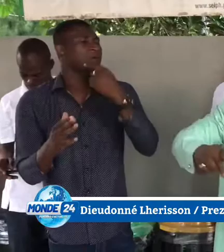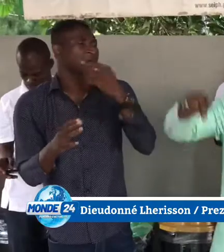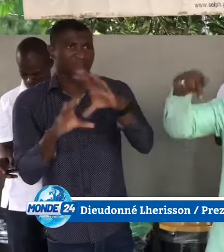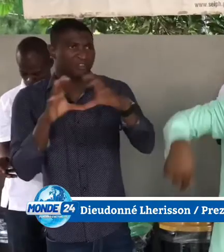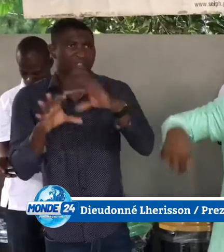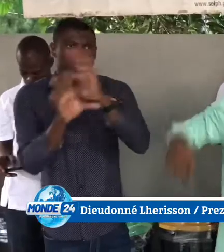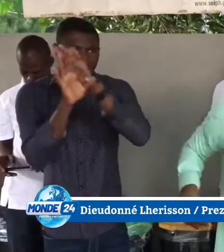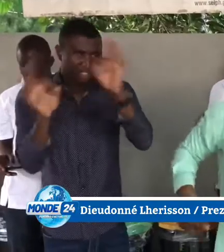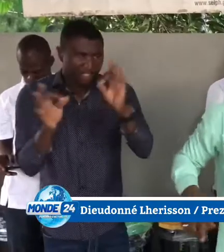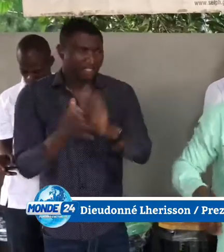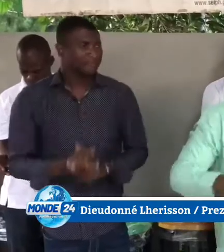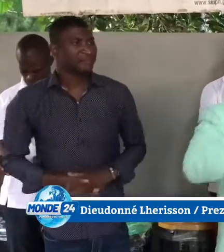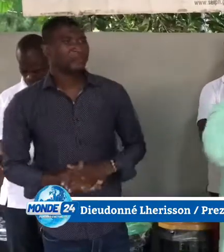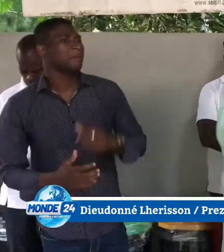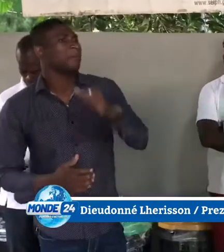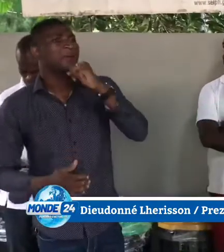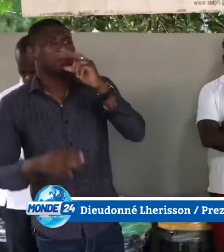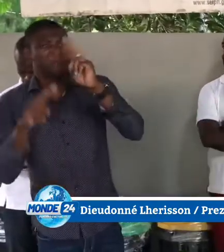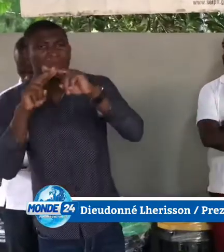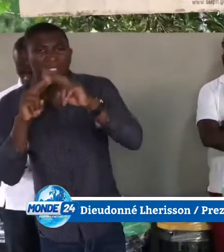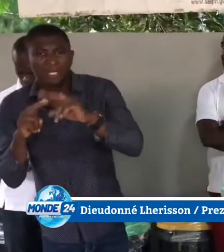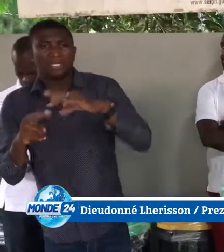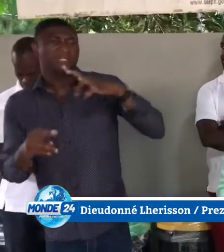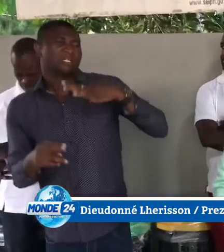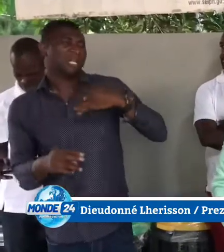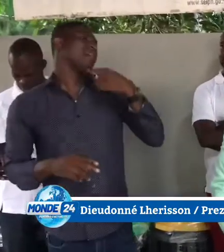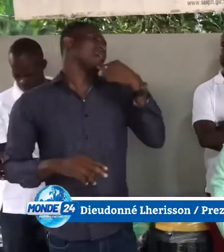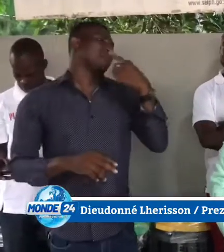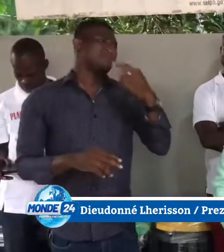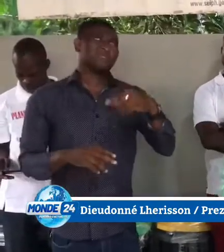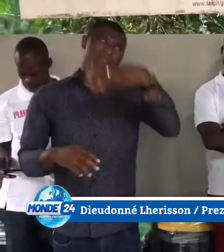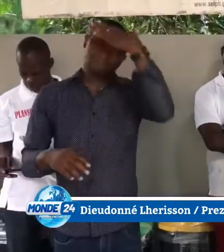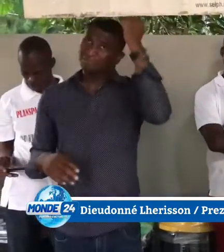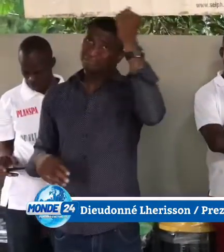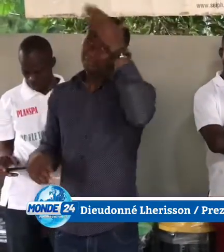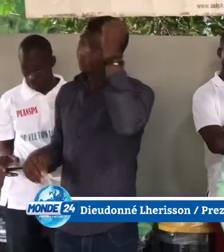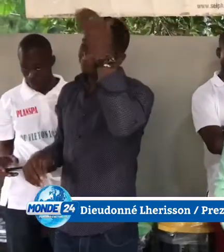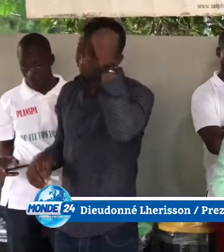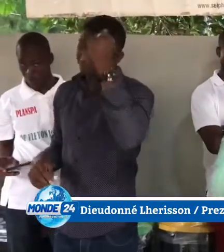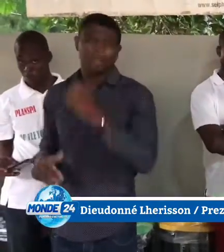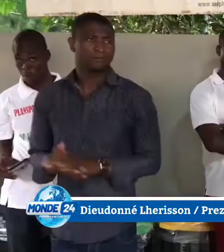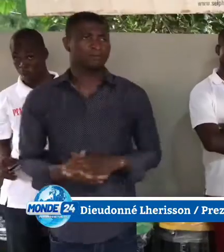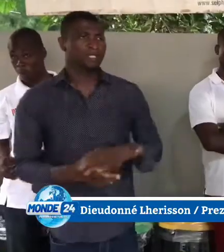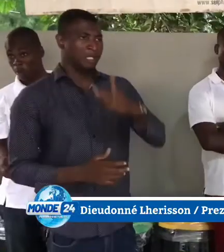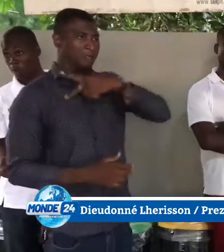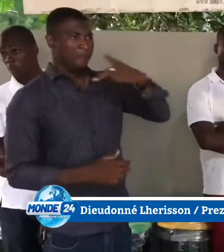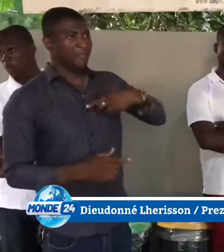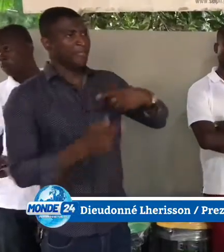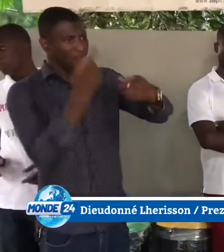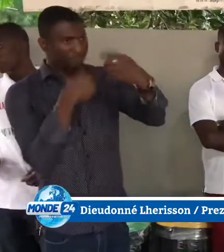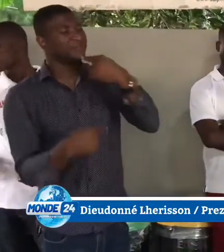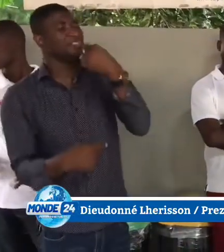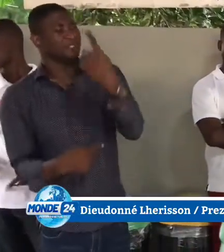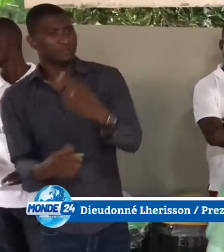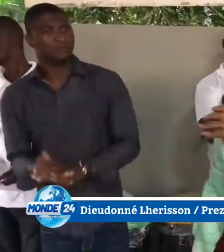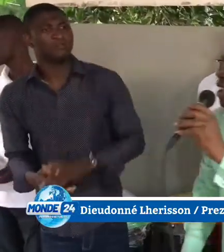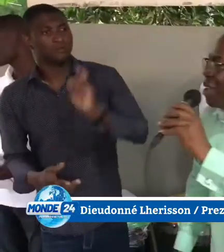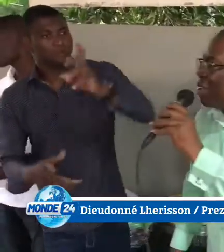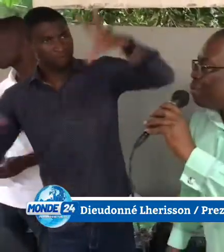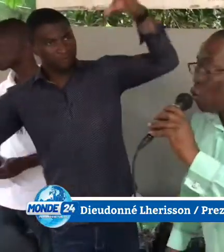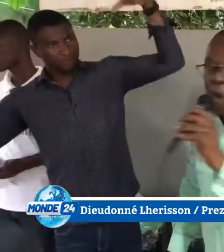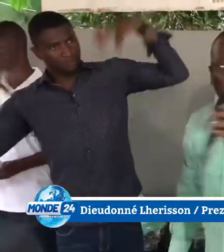Pas si t'as seulement dit, oubliez-vous. Parti plus pas vite demander pour engager dans le